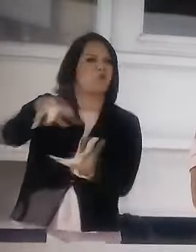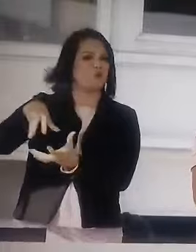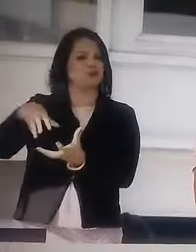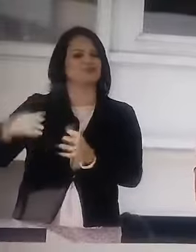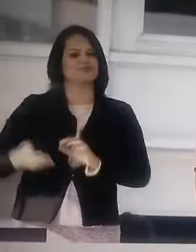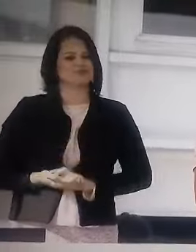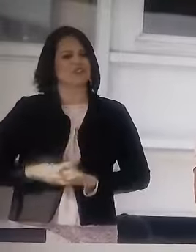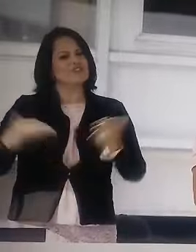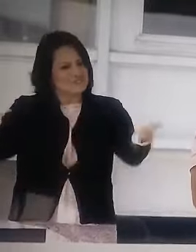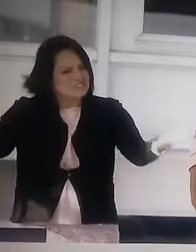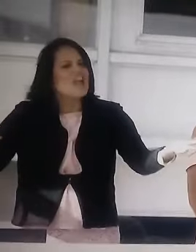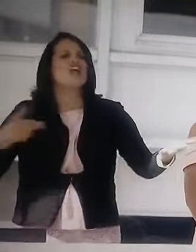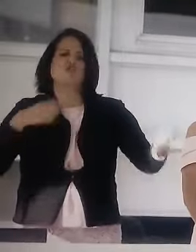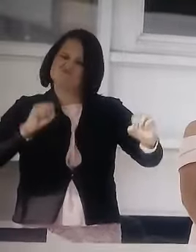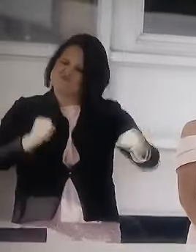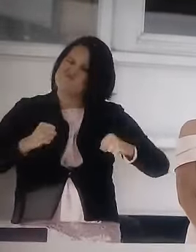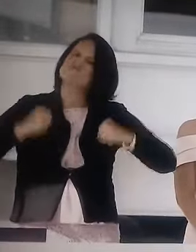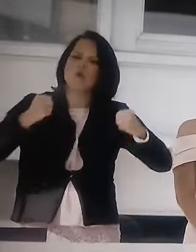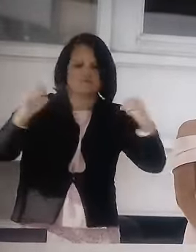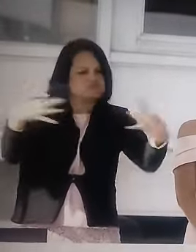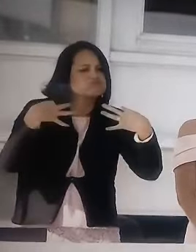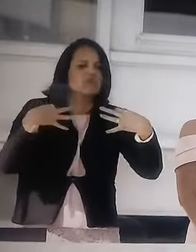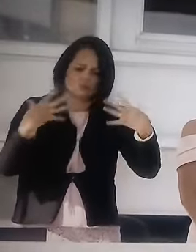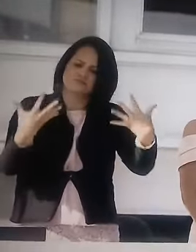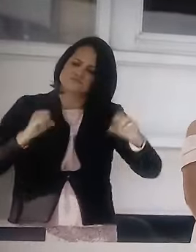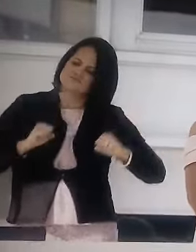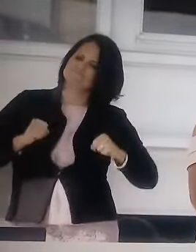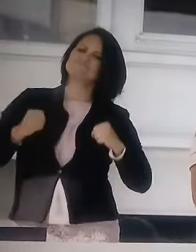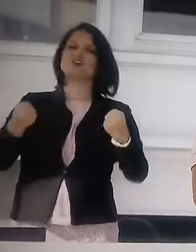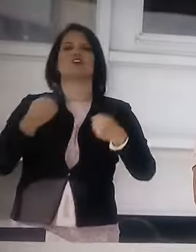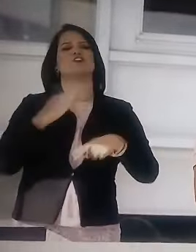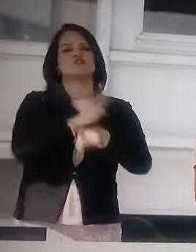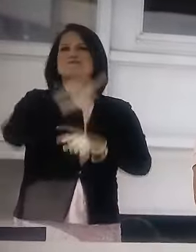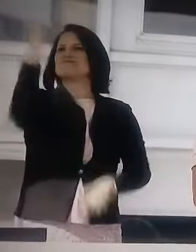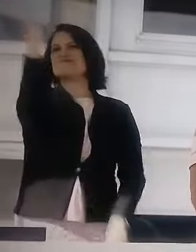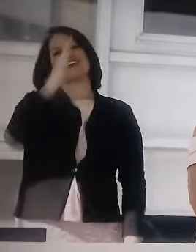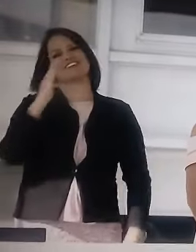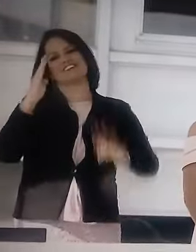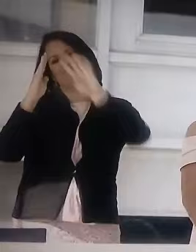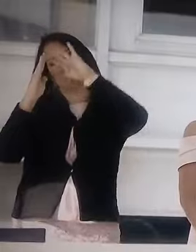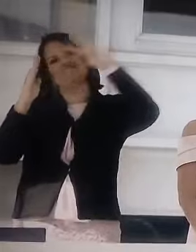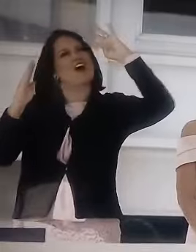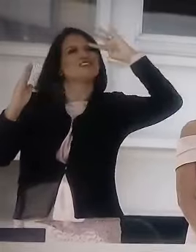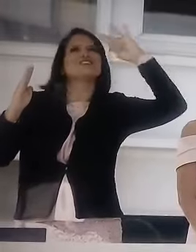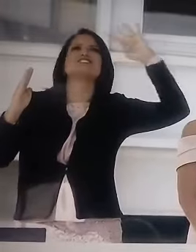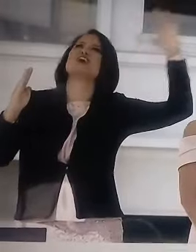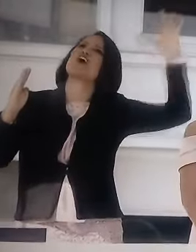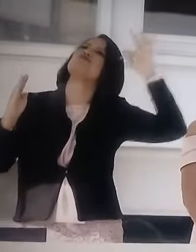contar com toda a minha dedicação para construir o Brasil dos nossos sonhos.